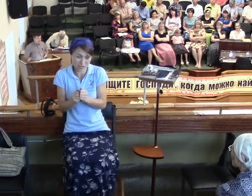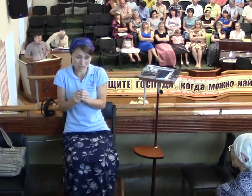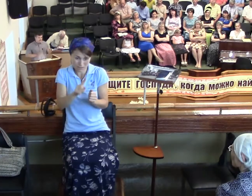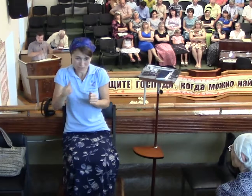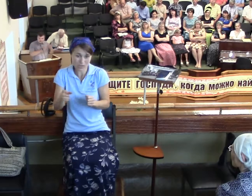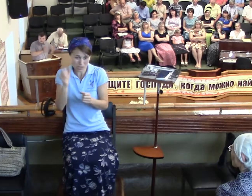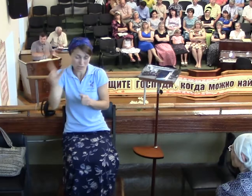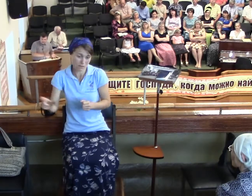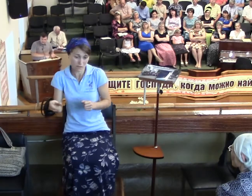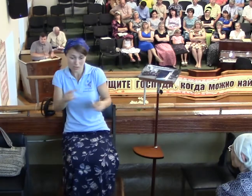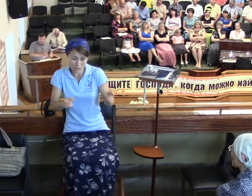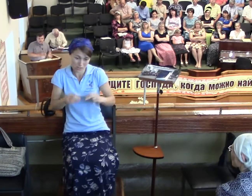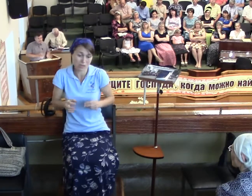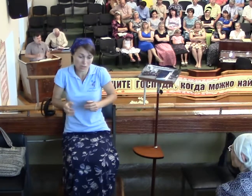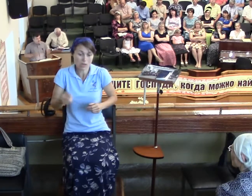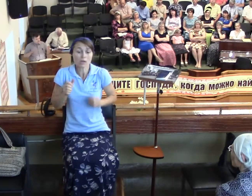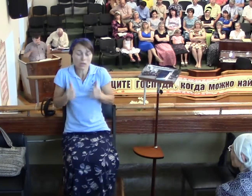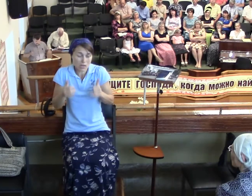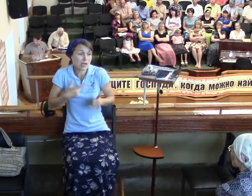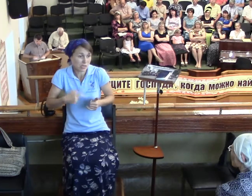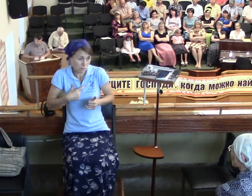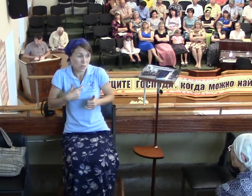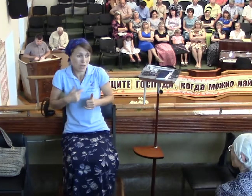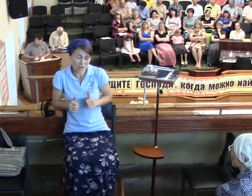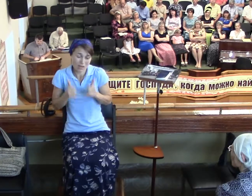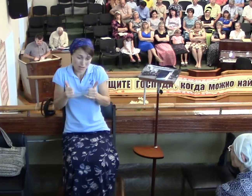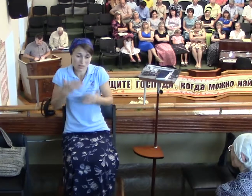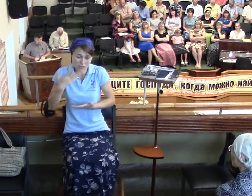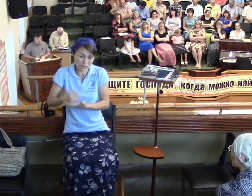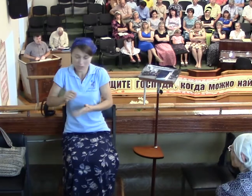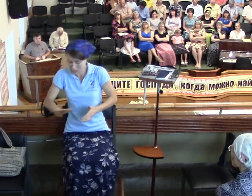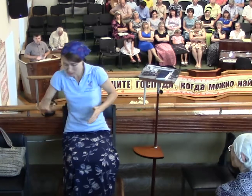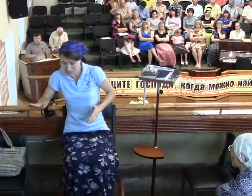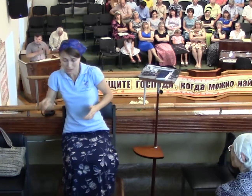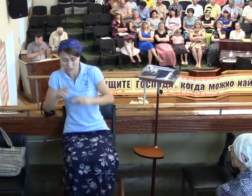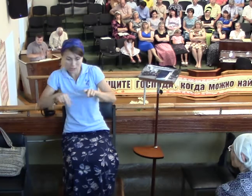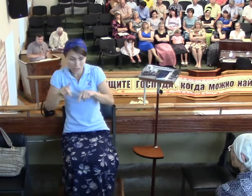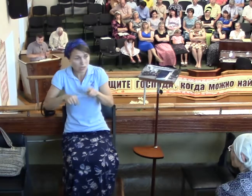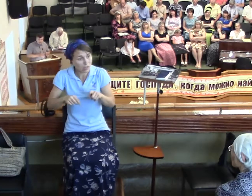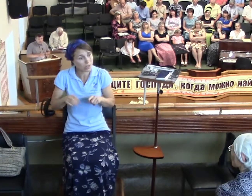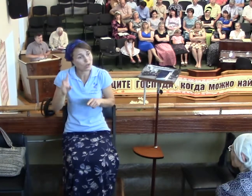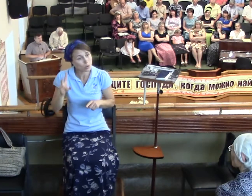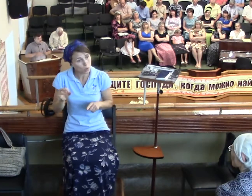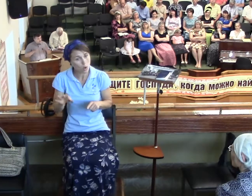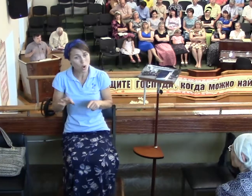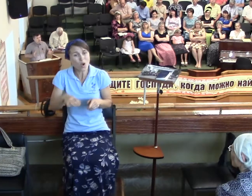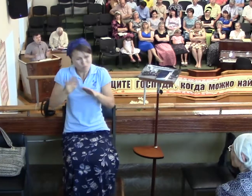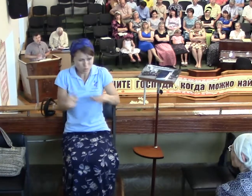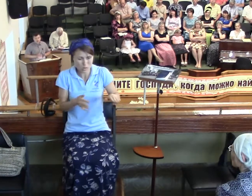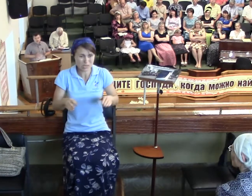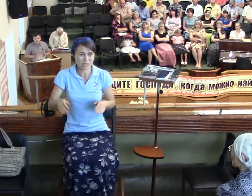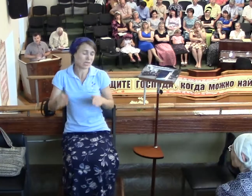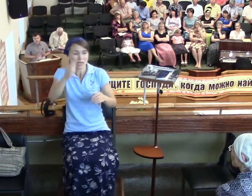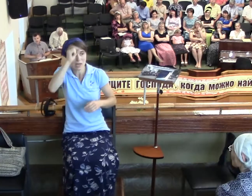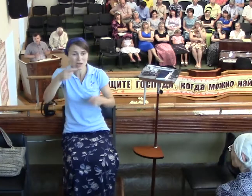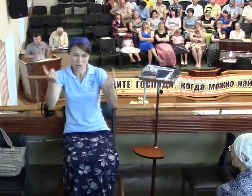искать его для своих родных и близких, искать этого счастья для своих детей. Но только после грехопадения все человечество,